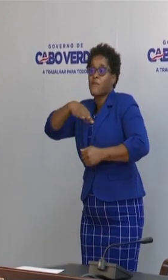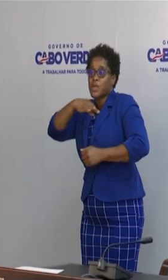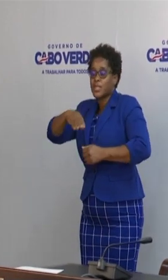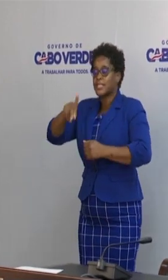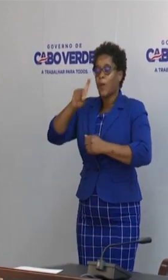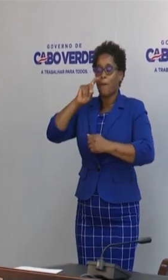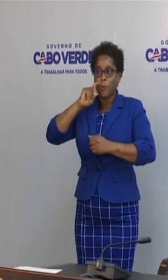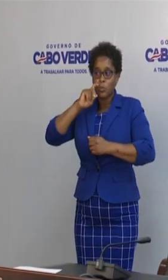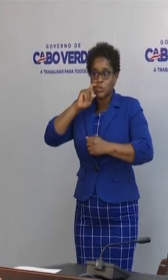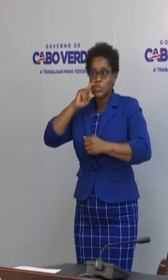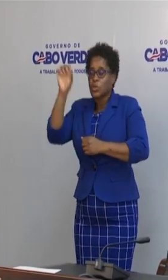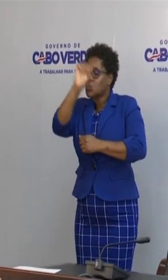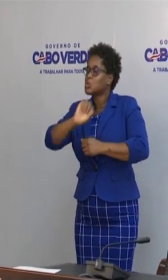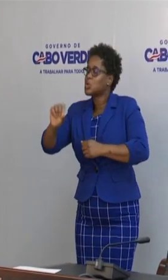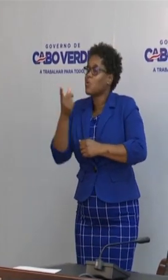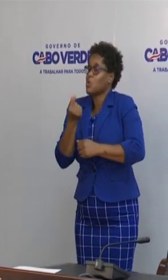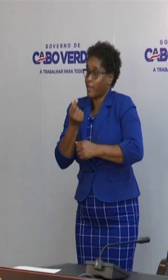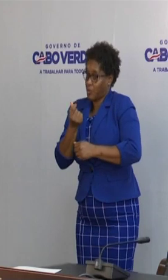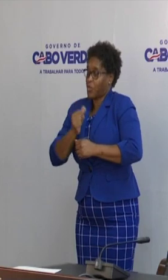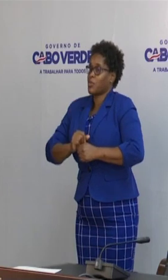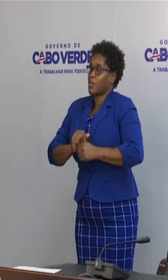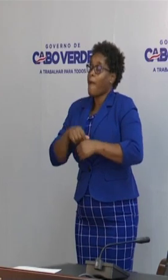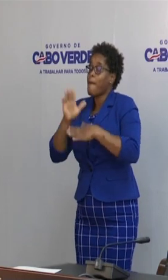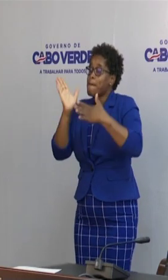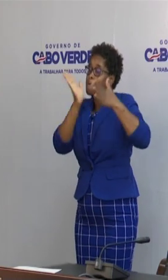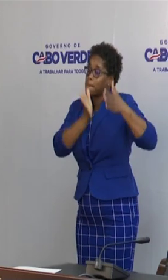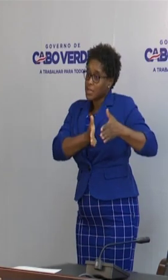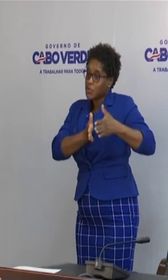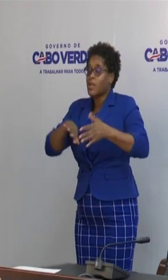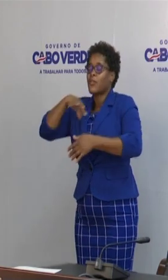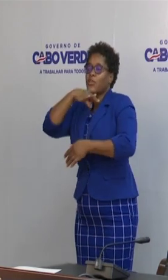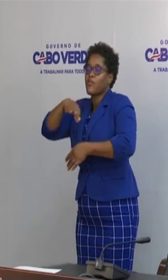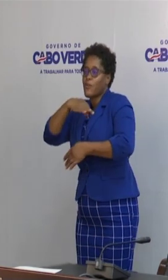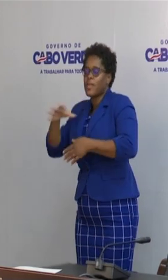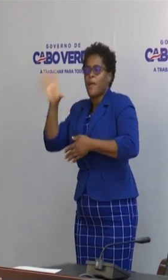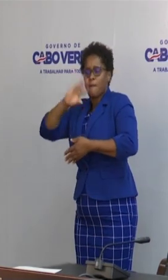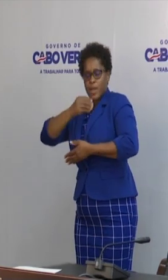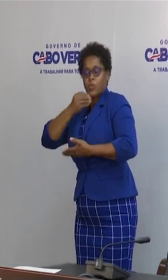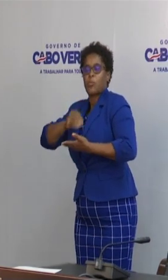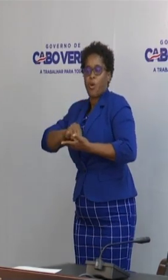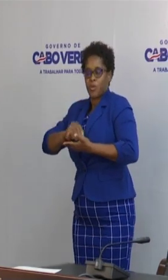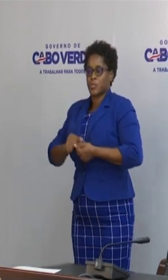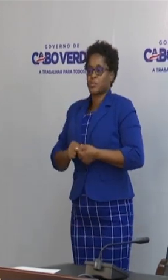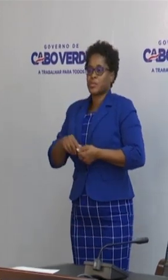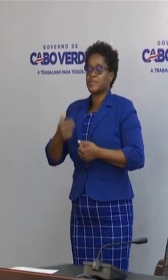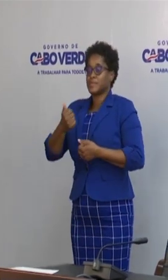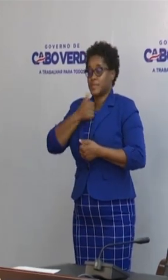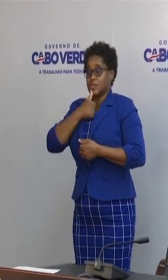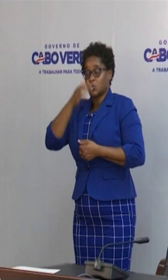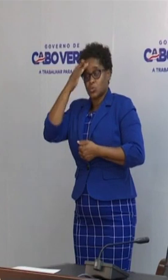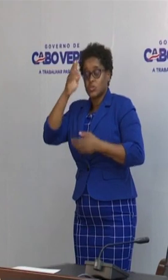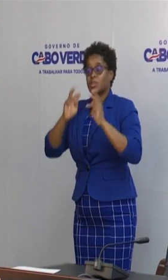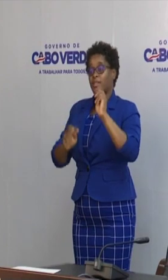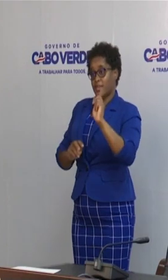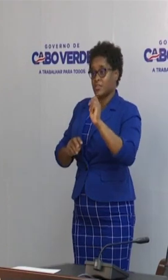protegendo os seus rendimentos particularmente das famílias mais pobres medida número três